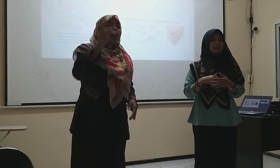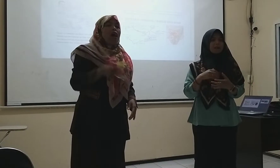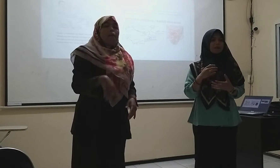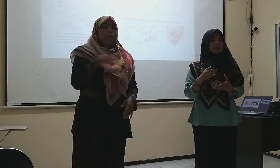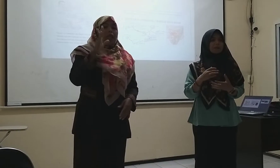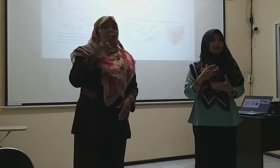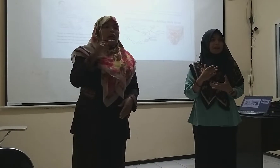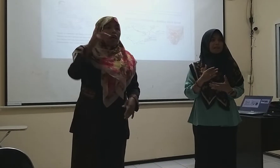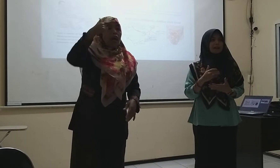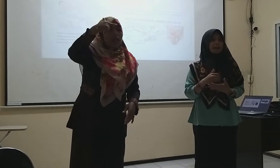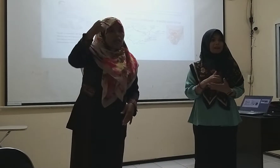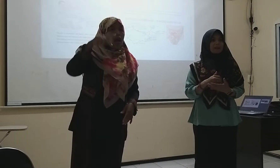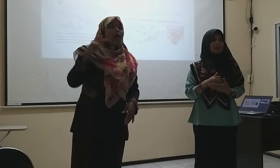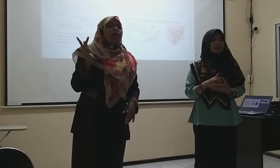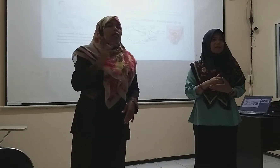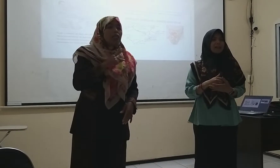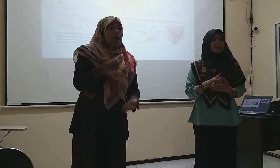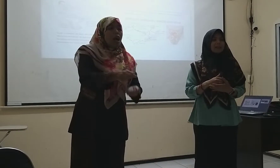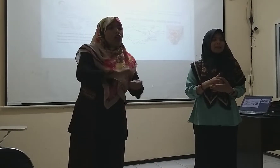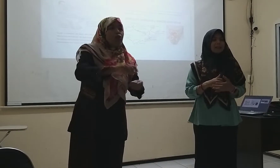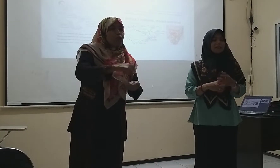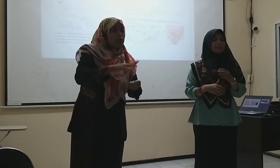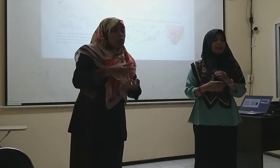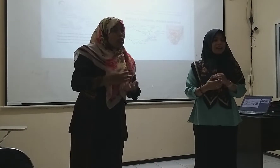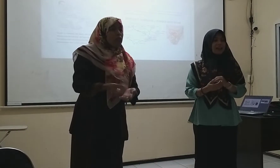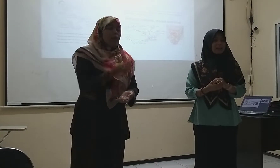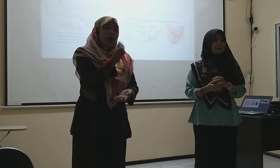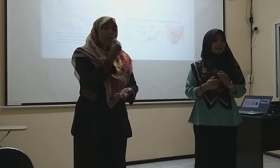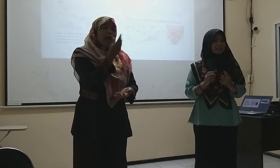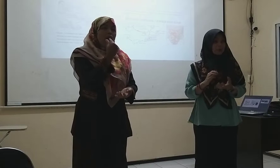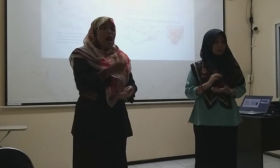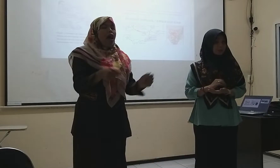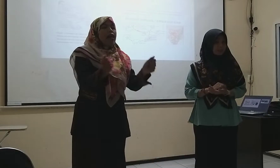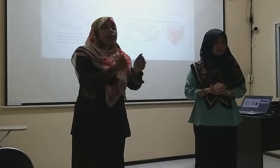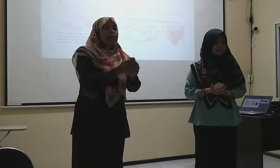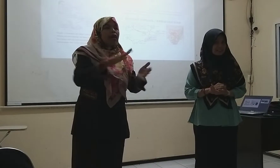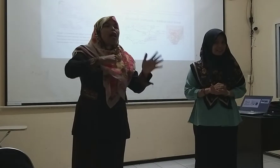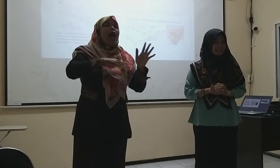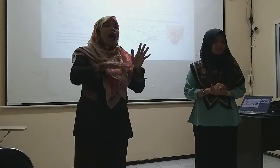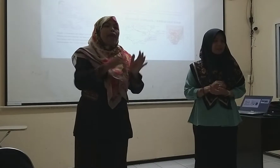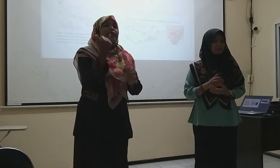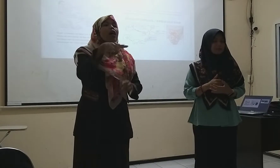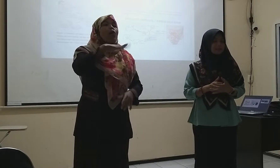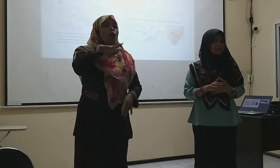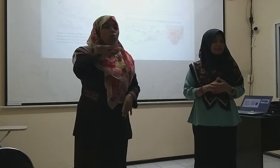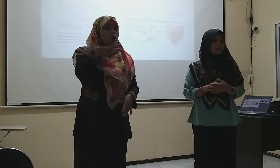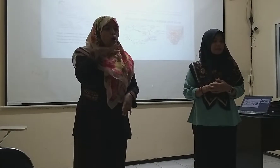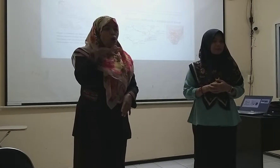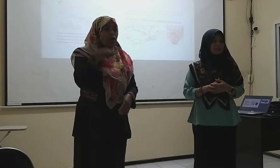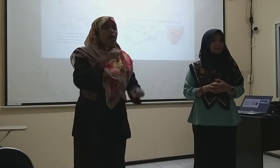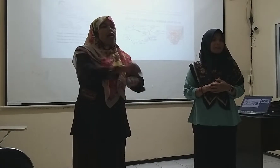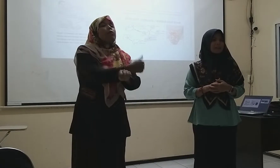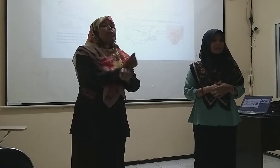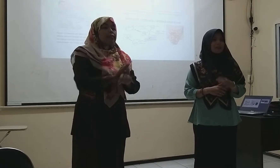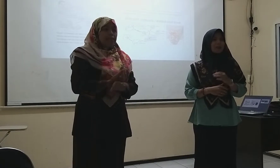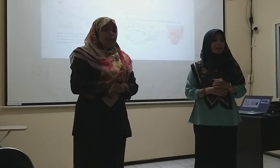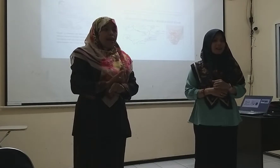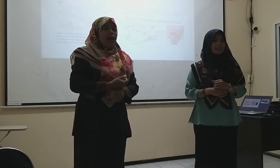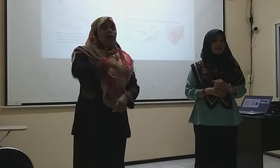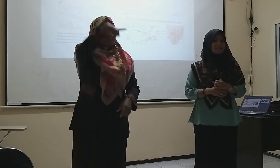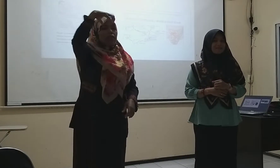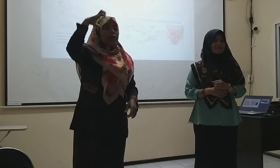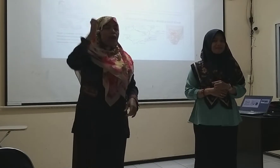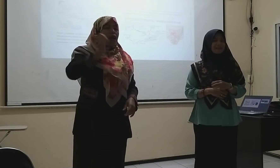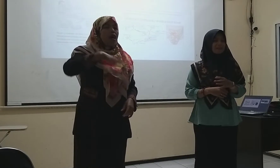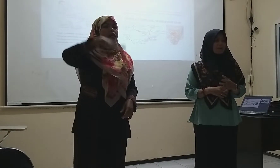kita mencuci bahan makanan dengan air yang terkontaminasi, itu bisa menyebabkan penyakit